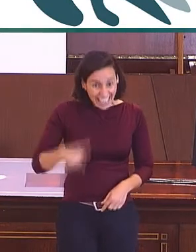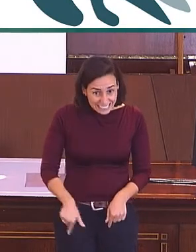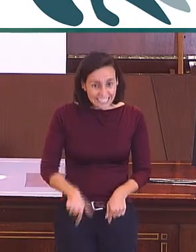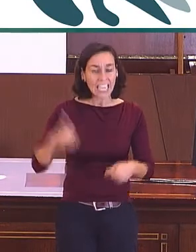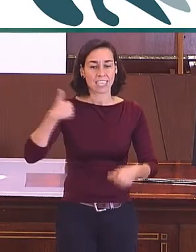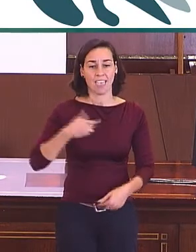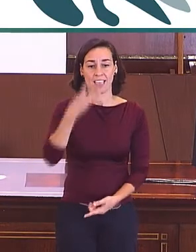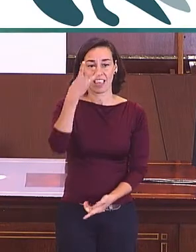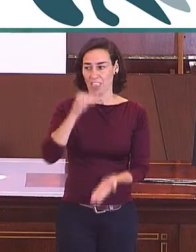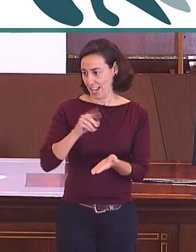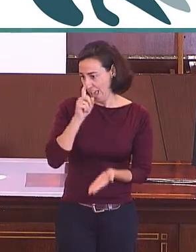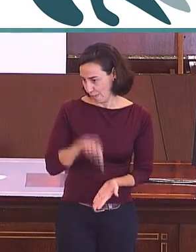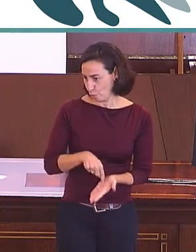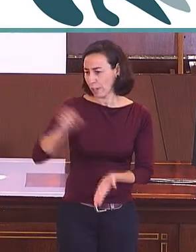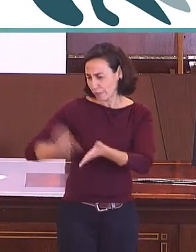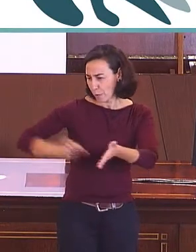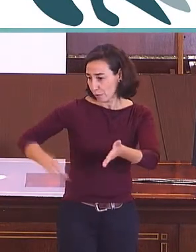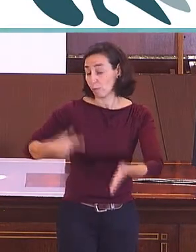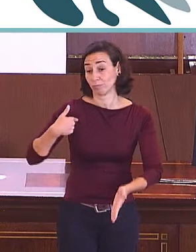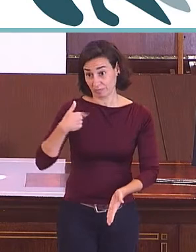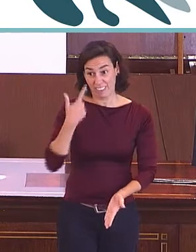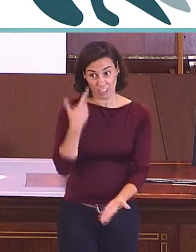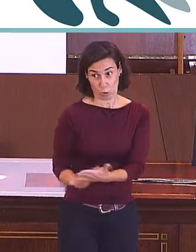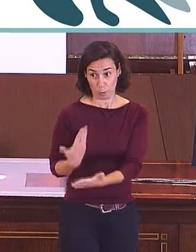práctica. Habéis comprobado que la firma cada vez está peor.